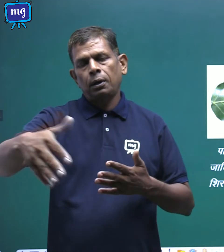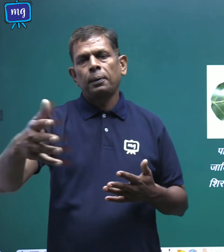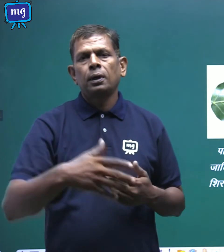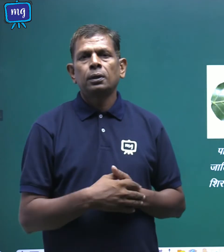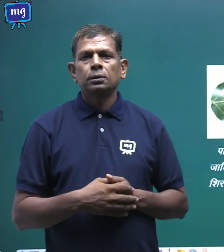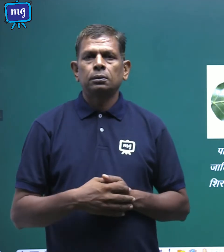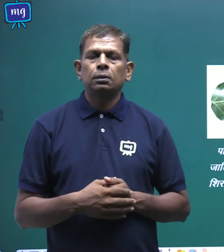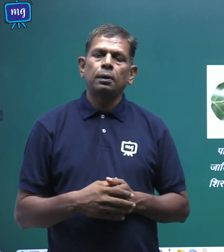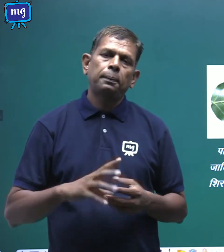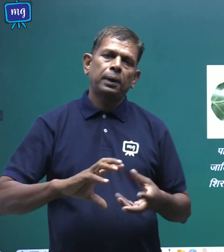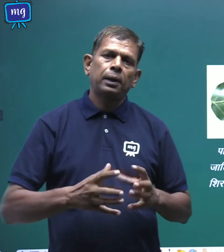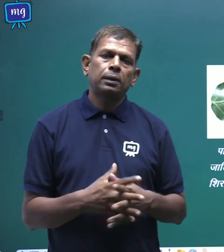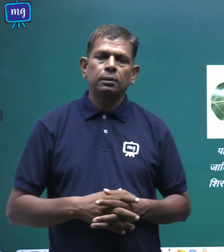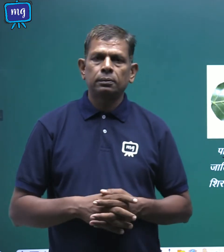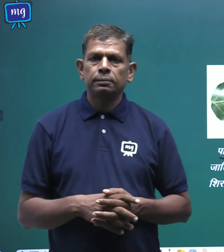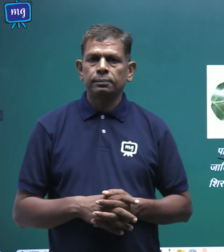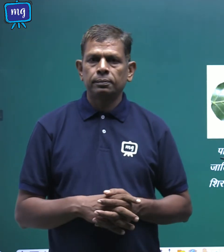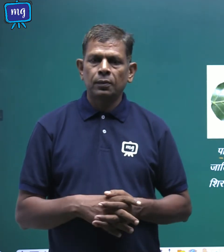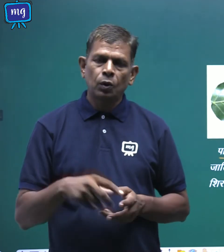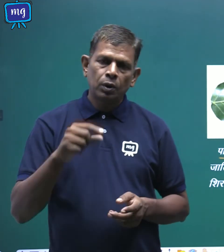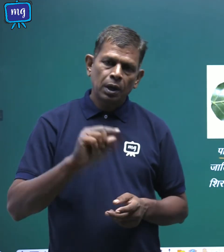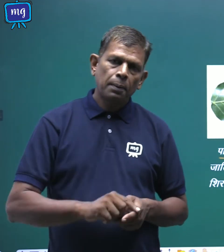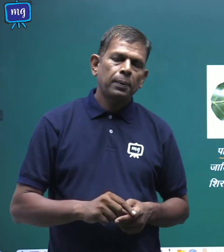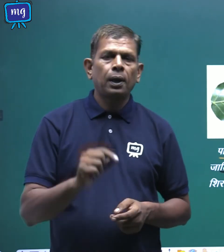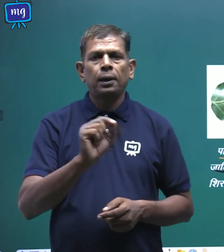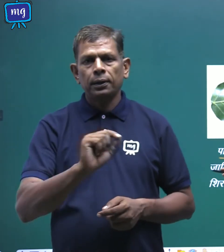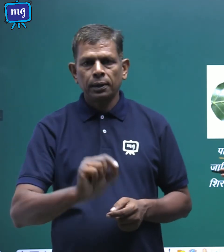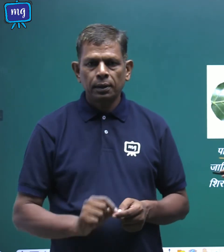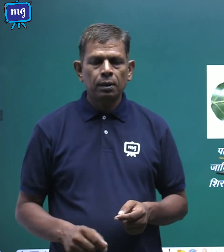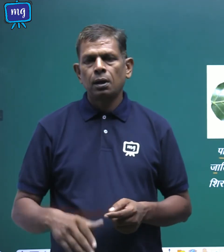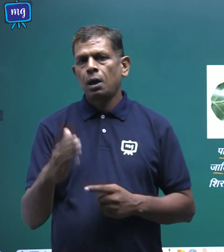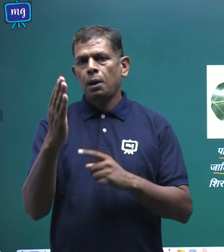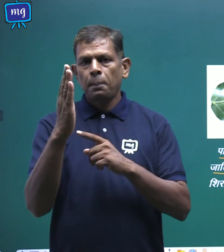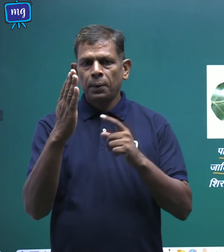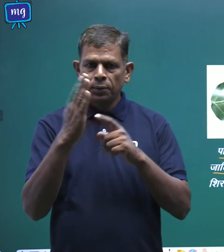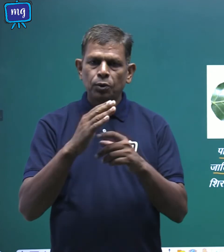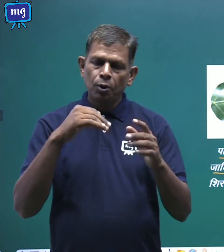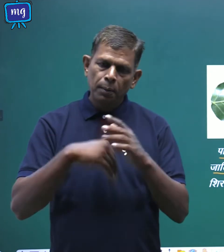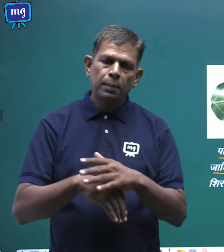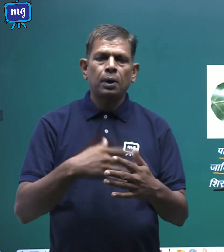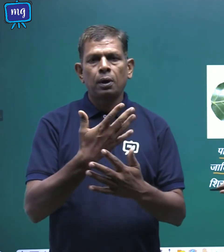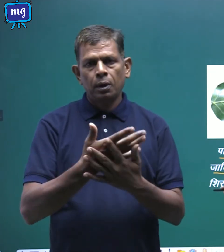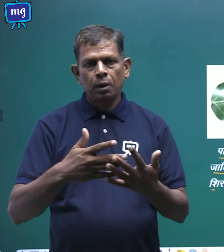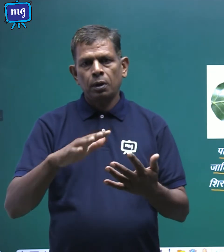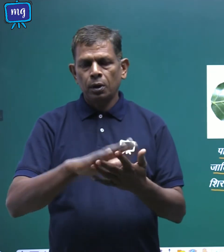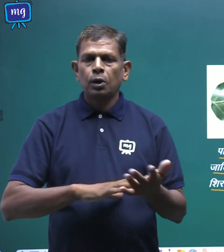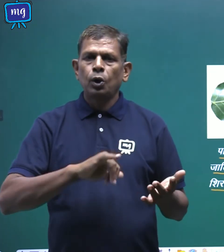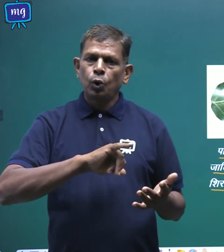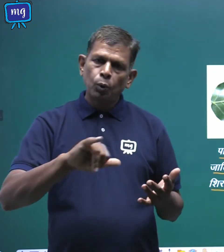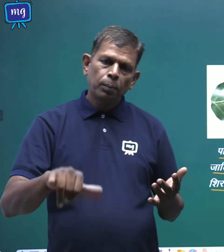शिराविन्यास बनाएंगे और यहाँ पे लिखेंगे पत्तियों में जालिका रूपी